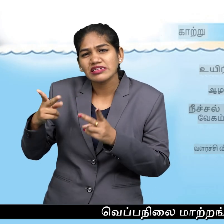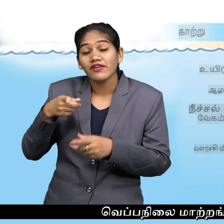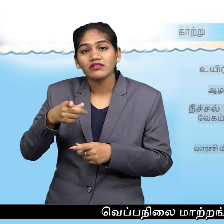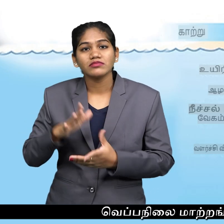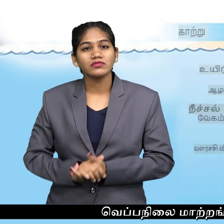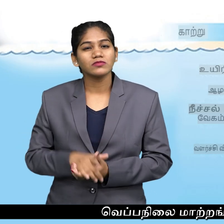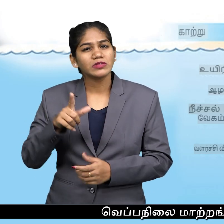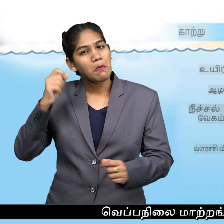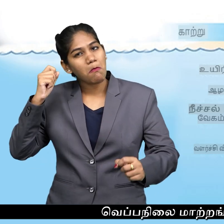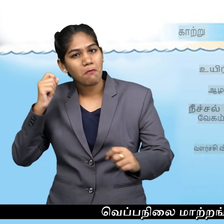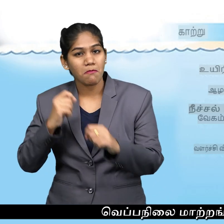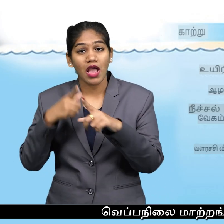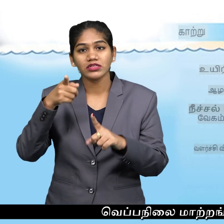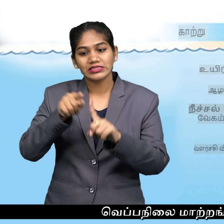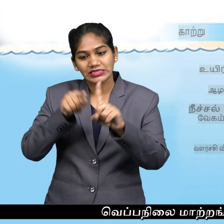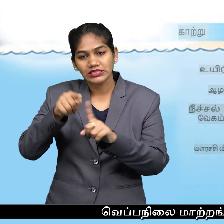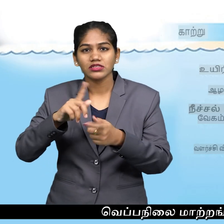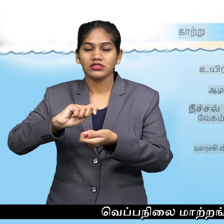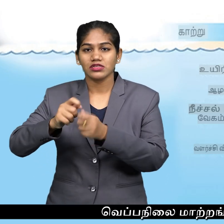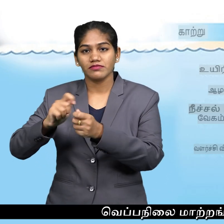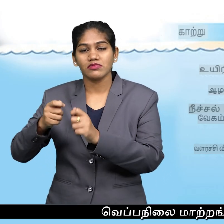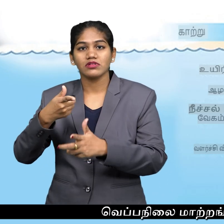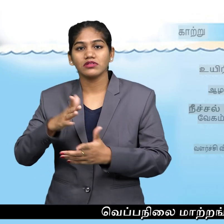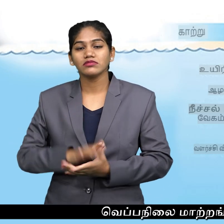வெப்பநிலை மாற்றங்களுக்கு எளிதில் பாதிக்கப்படுகிறது.